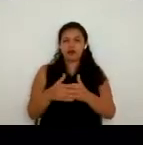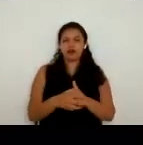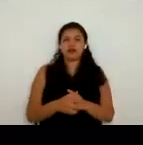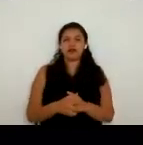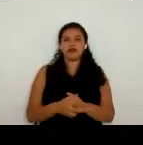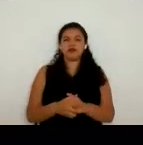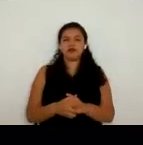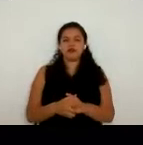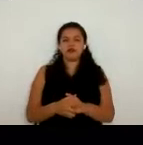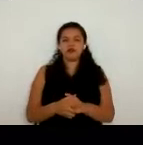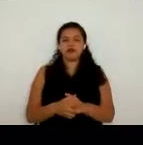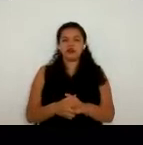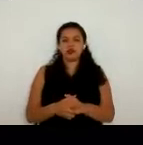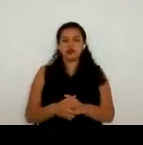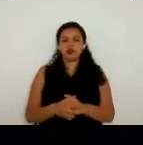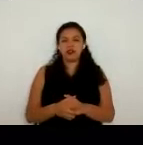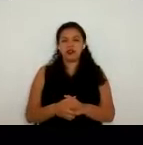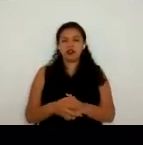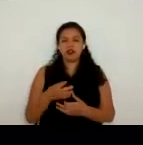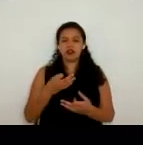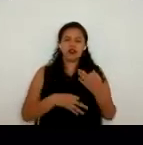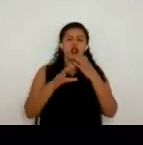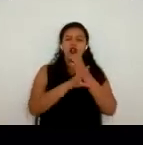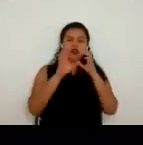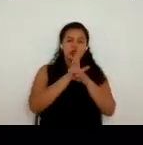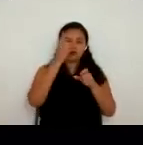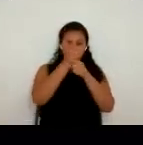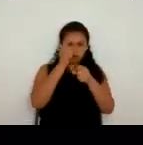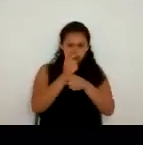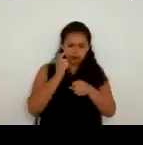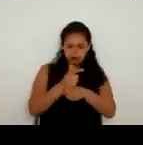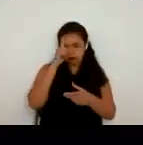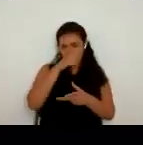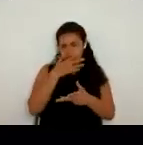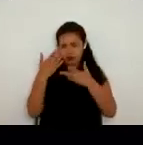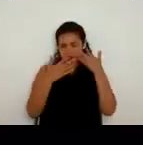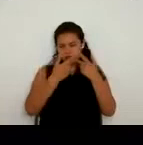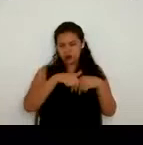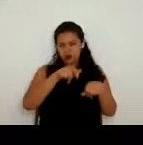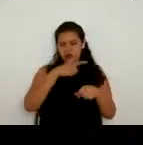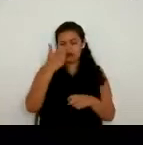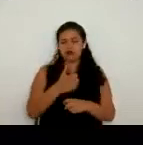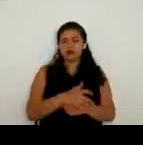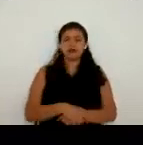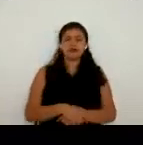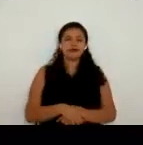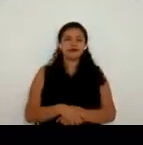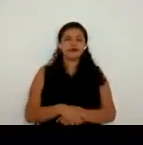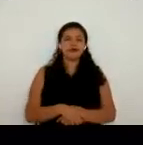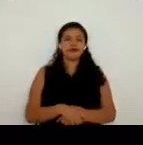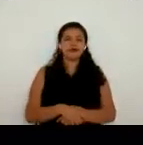indicadores que contiene el estudio socioeconómico pero para ello pues vamos a